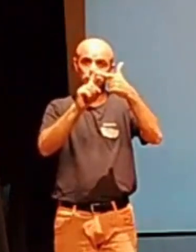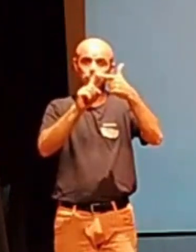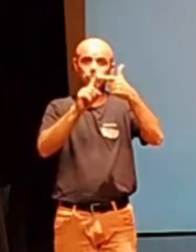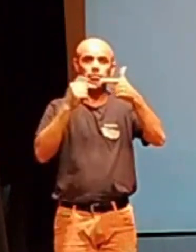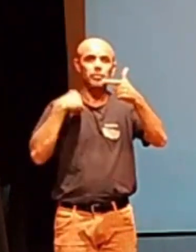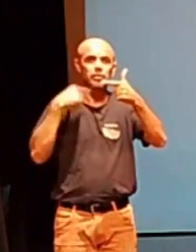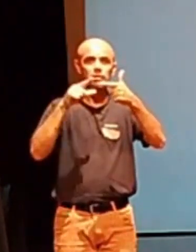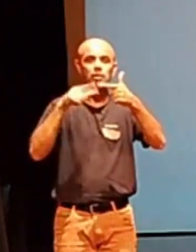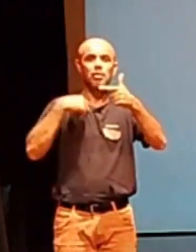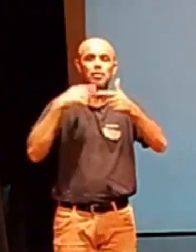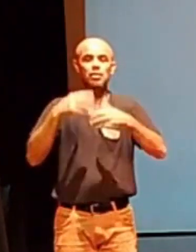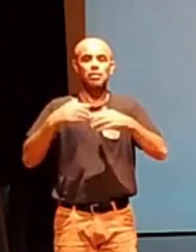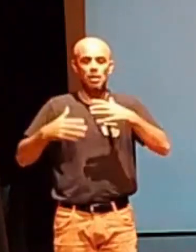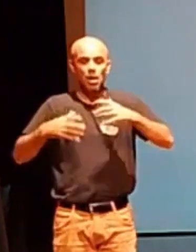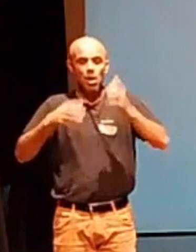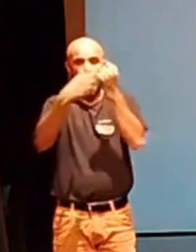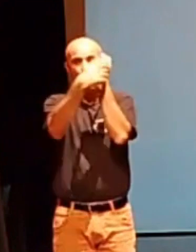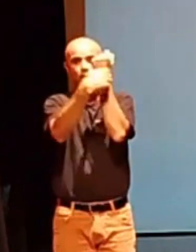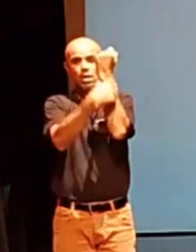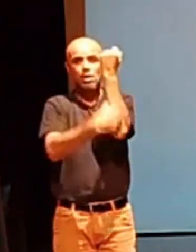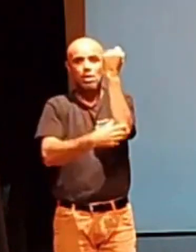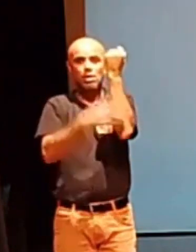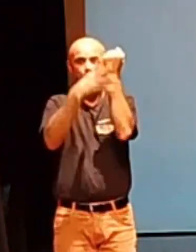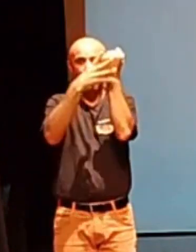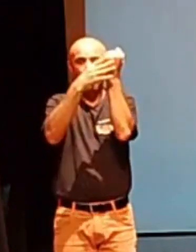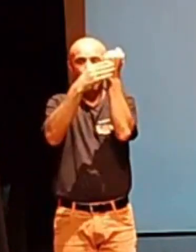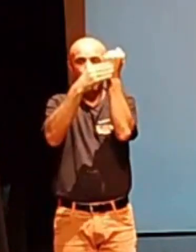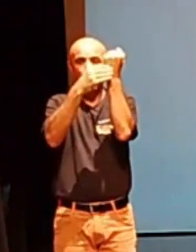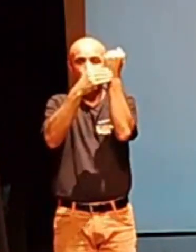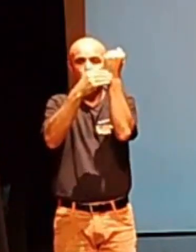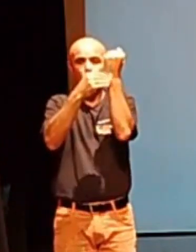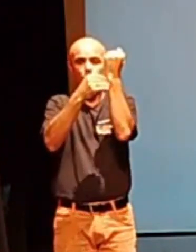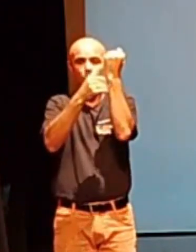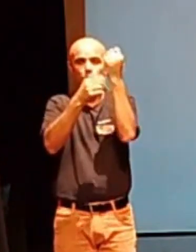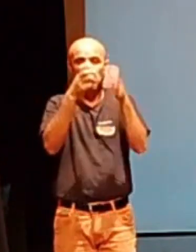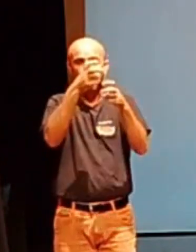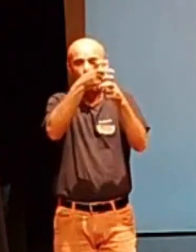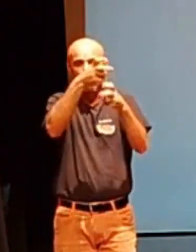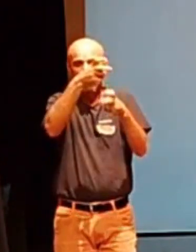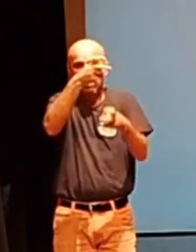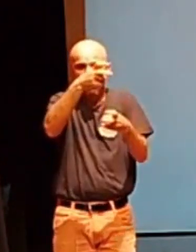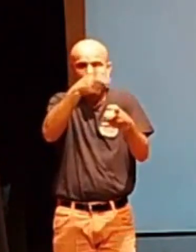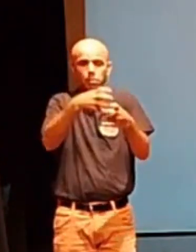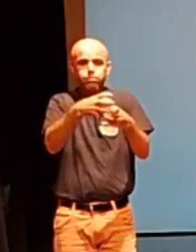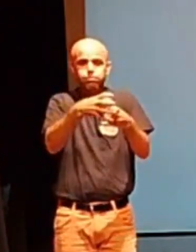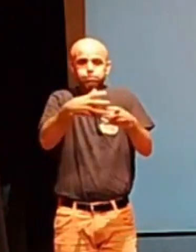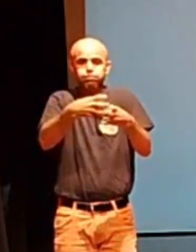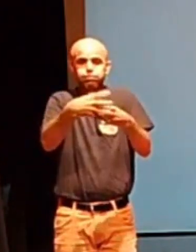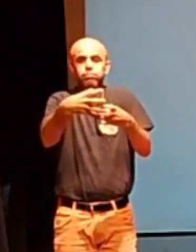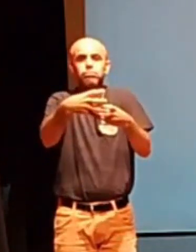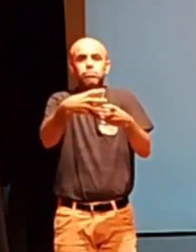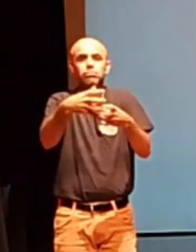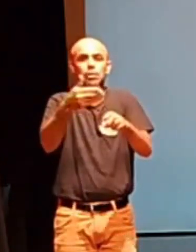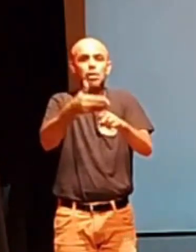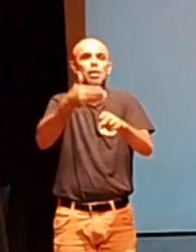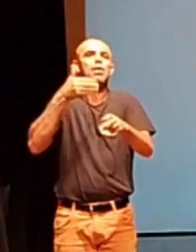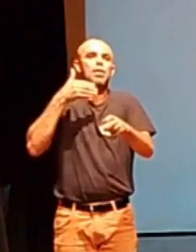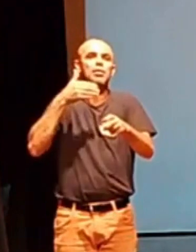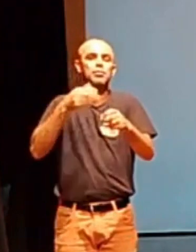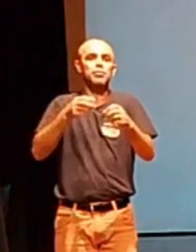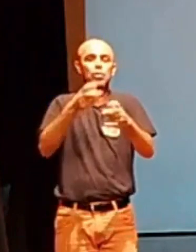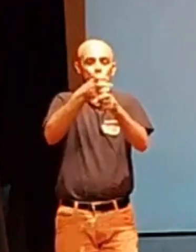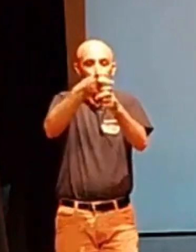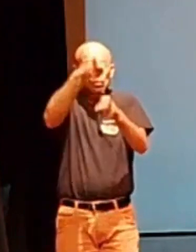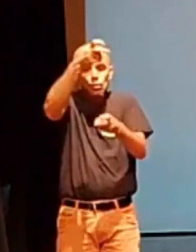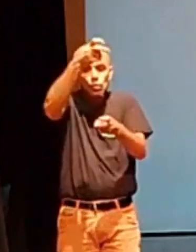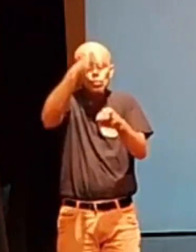processos degenerativos na coluna lombar, as famosas hérnias de disco e tudo que antecede elas, porque uma hérnia de